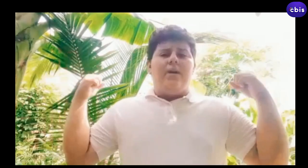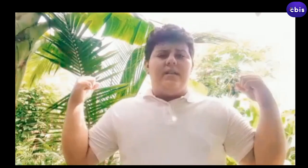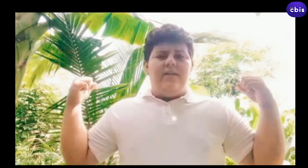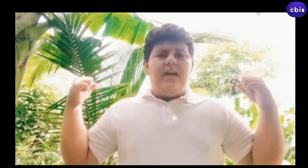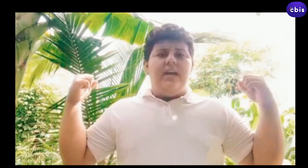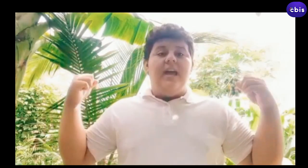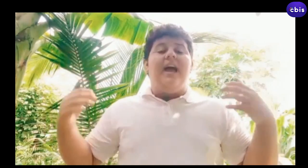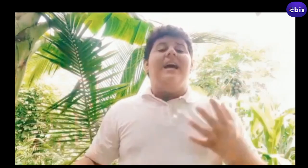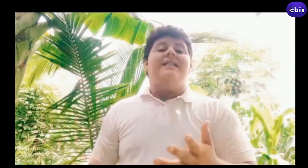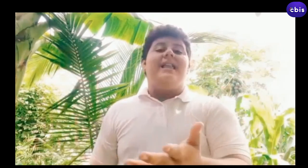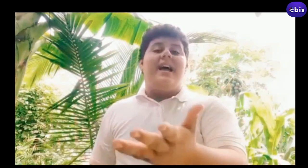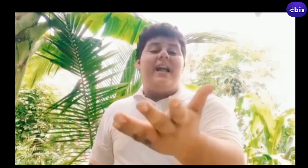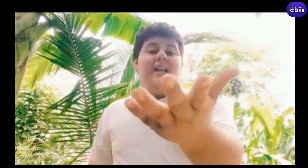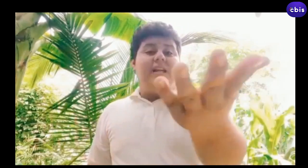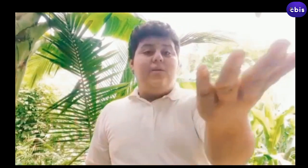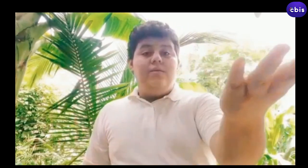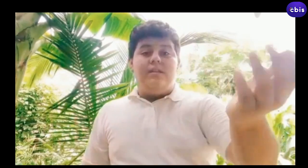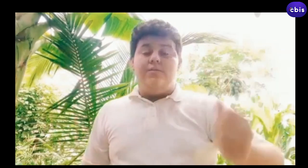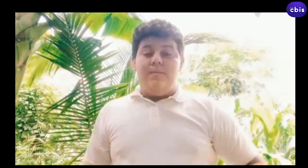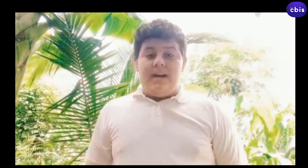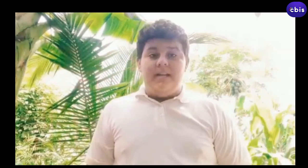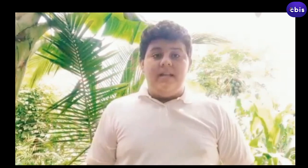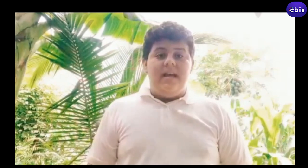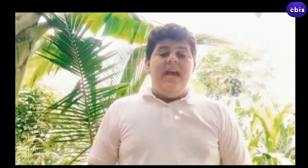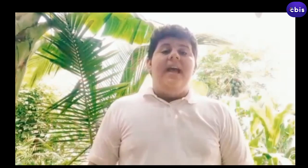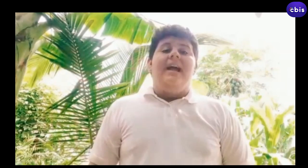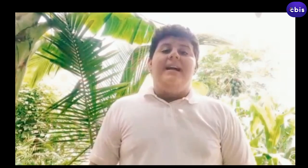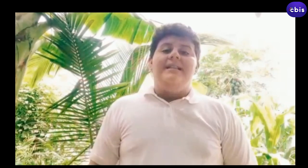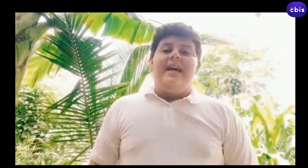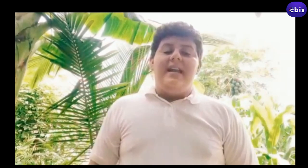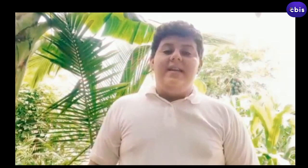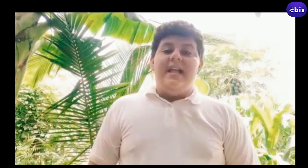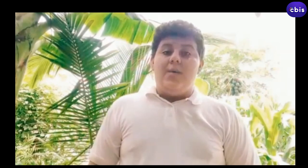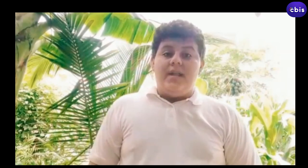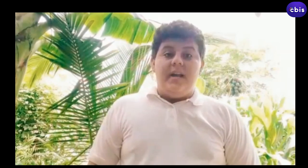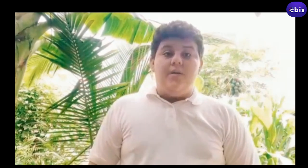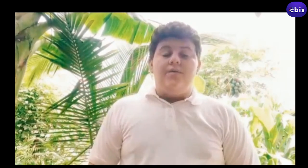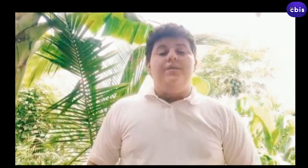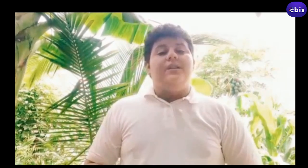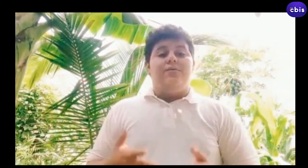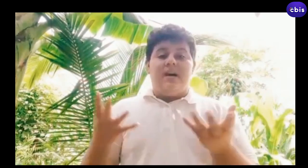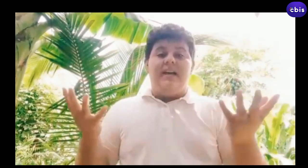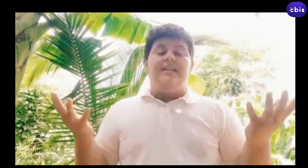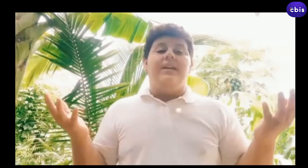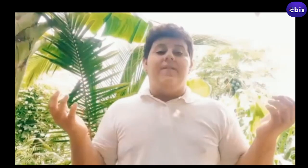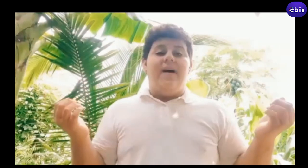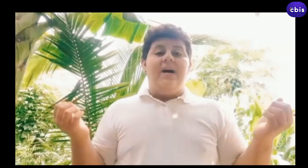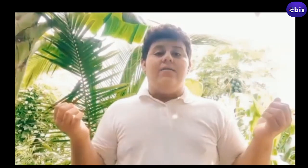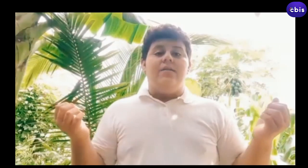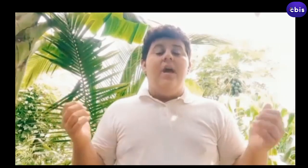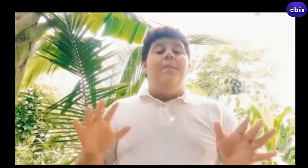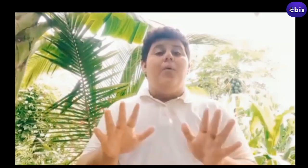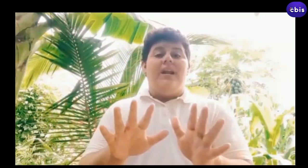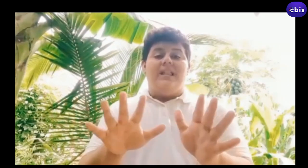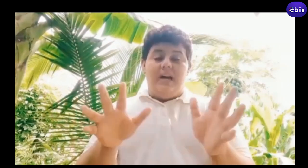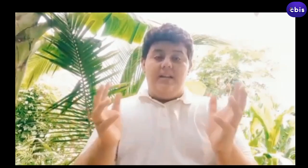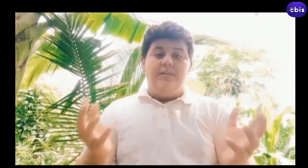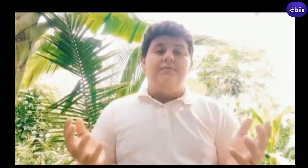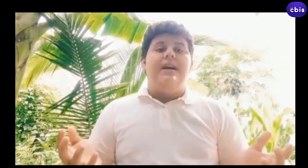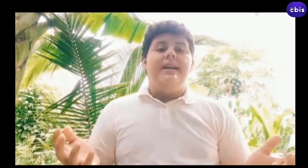fuerte vigía hasta el azul de tus mares. Cantaré de Nahuizalco, de sus calles y refajos, por la sangre de sus